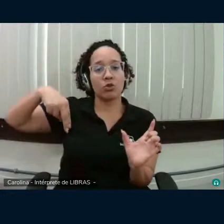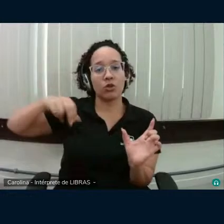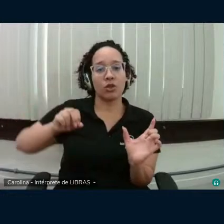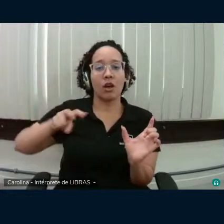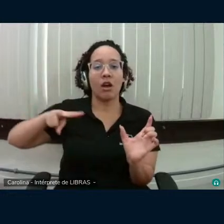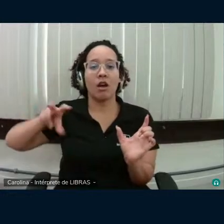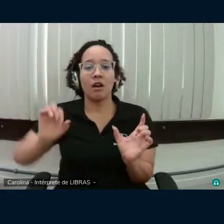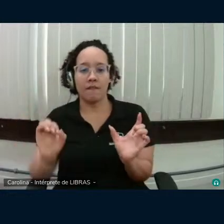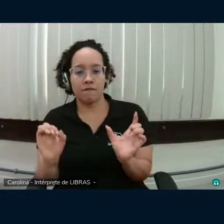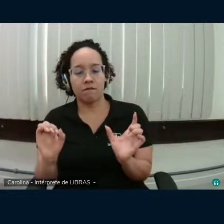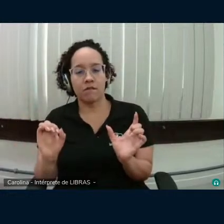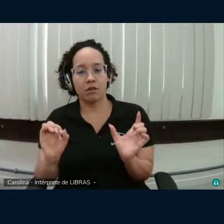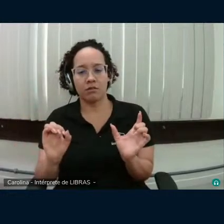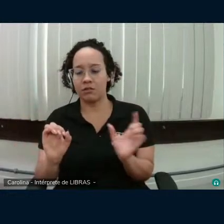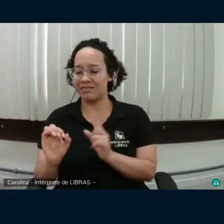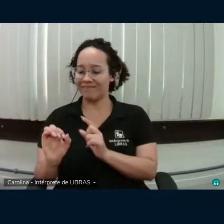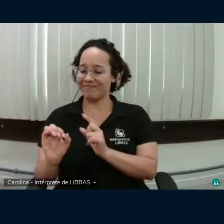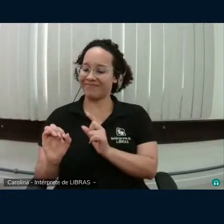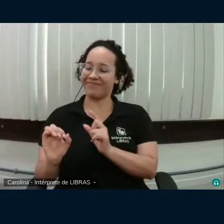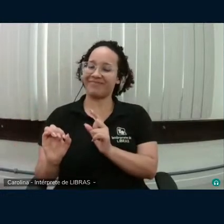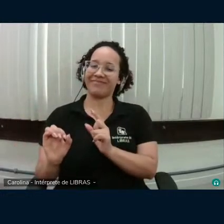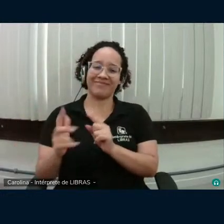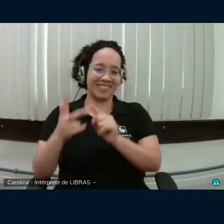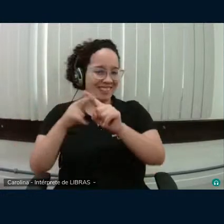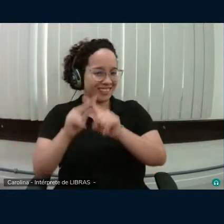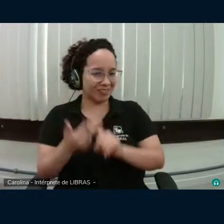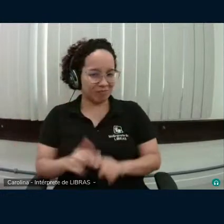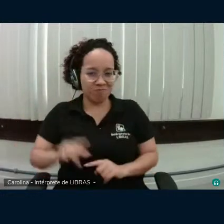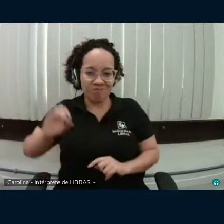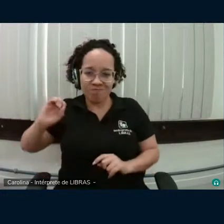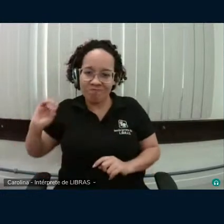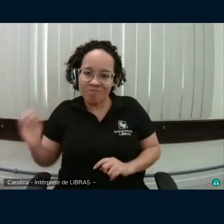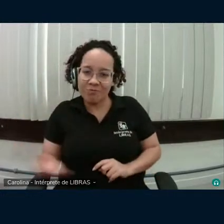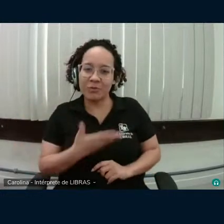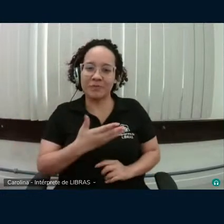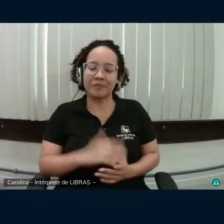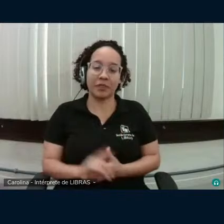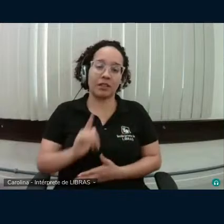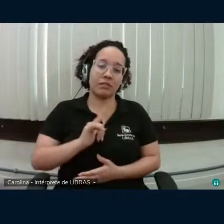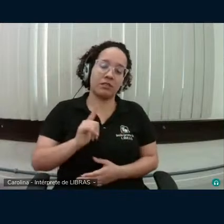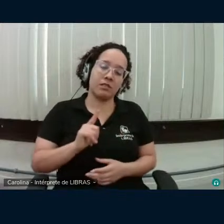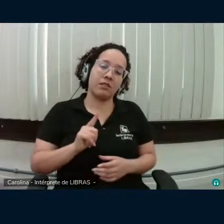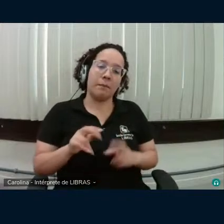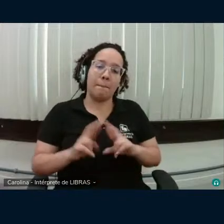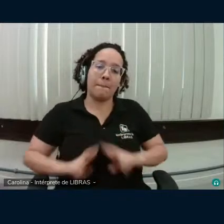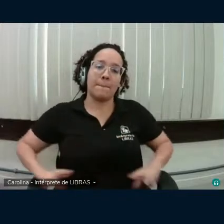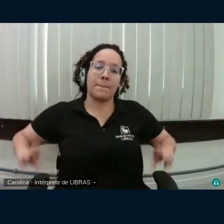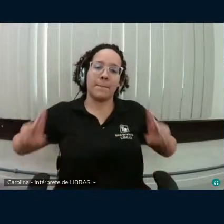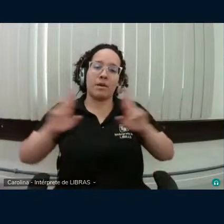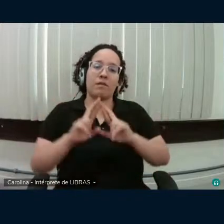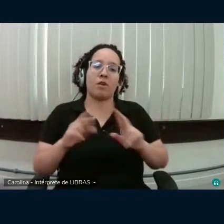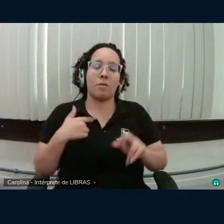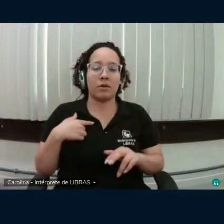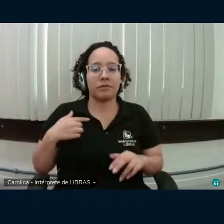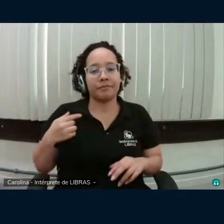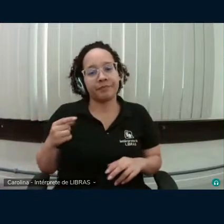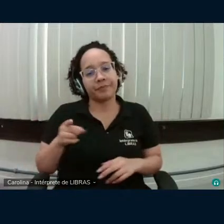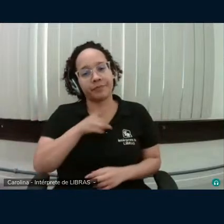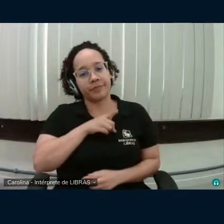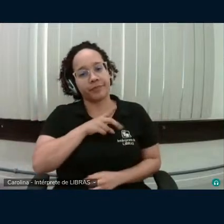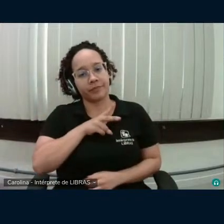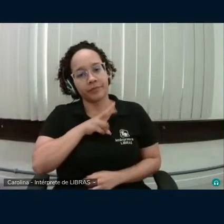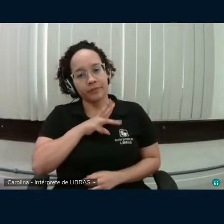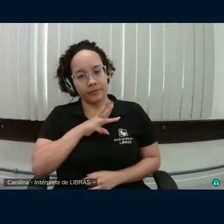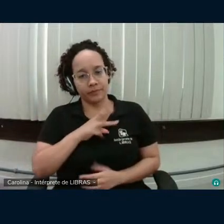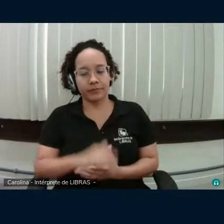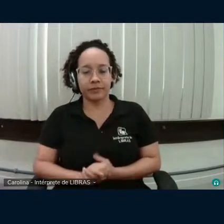vender essa ideia de que, de fato, vai resolver problemas e tal. E nós já vivemos várias reformas do ensino médio que não resolveram o problema e chamavam de novo,